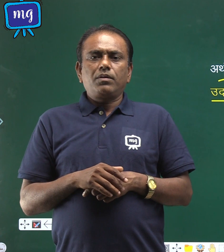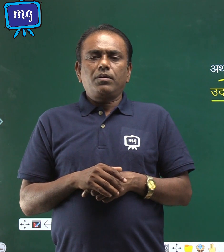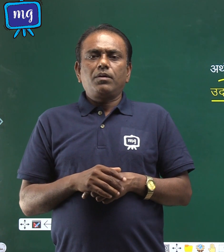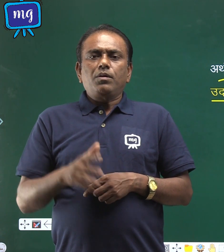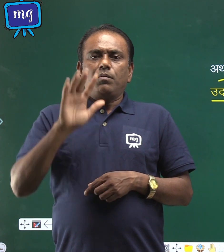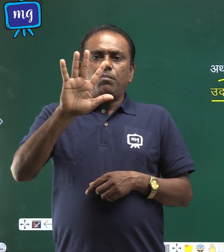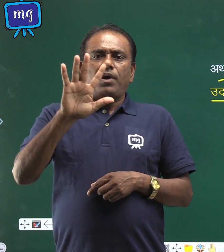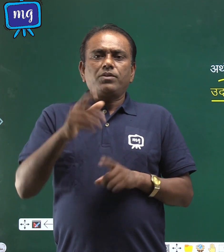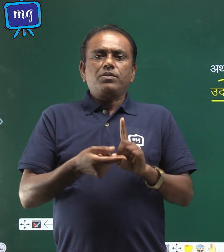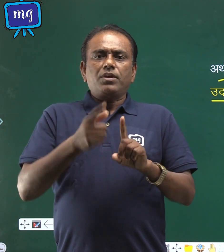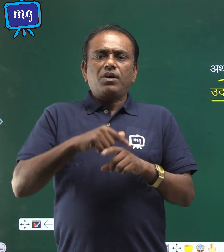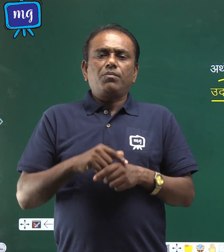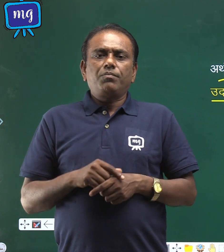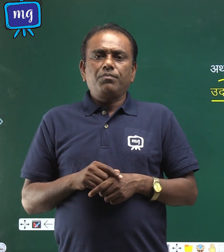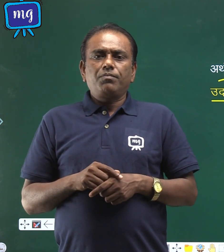5 का